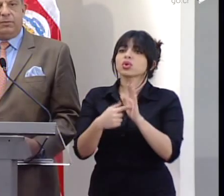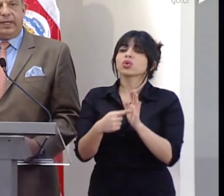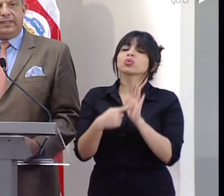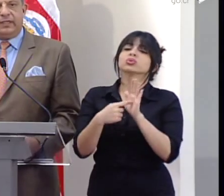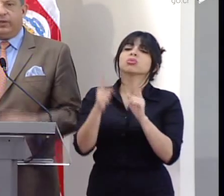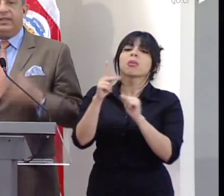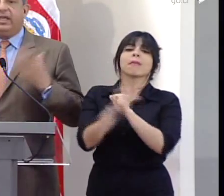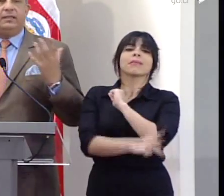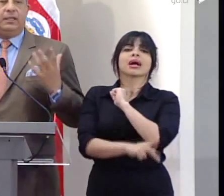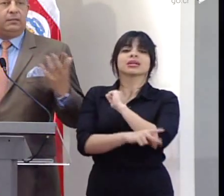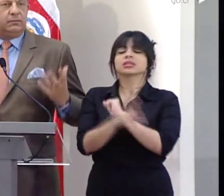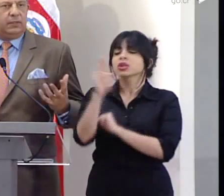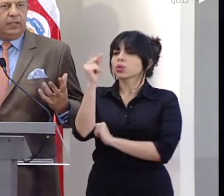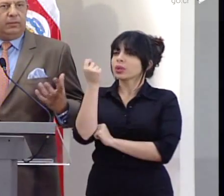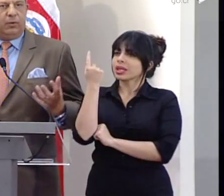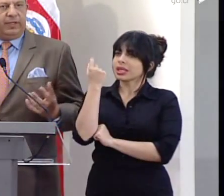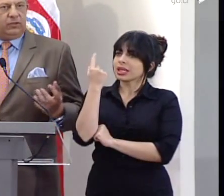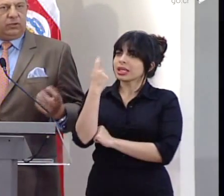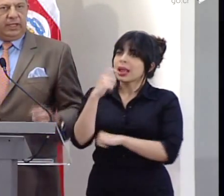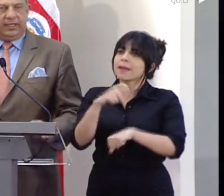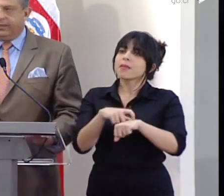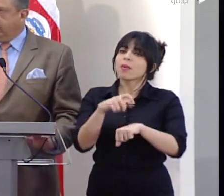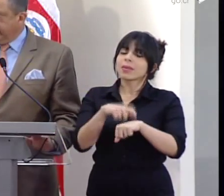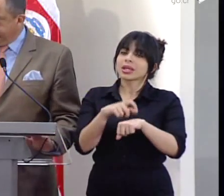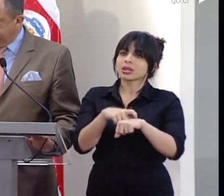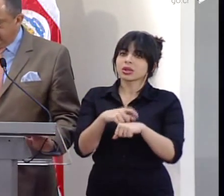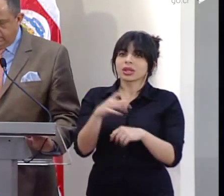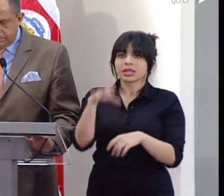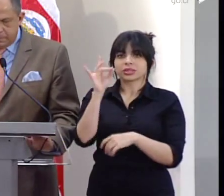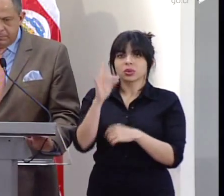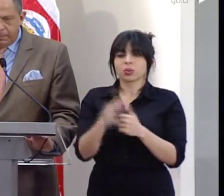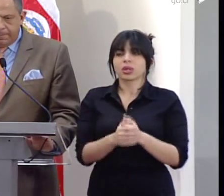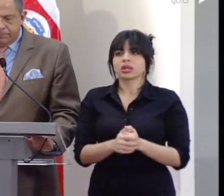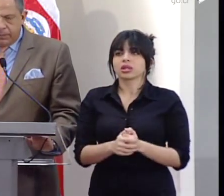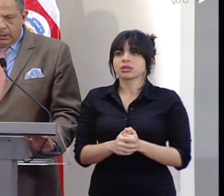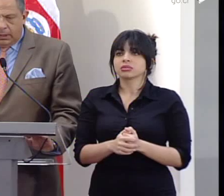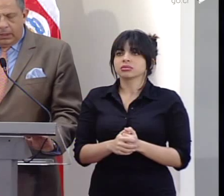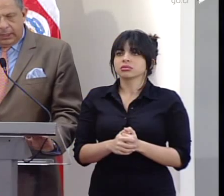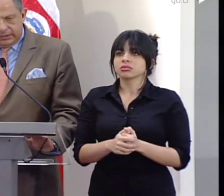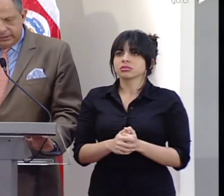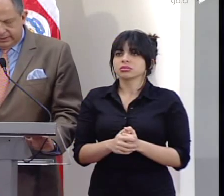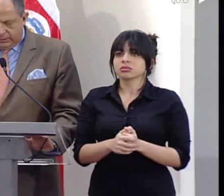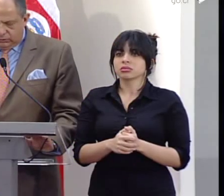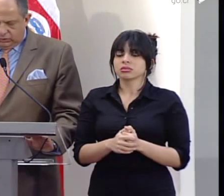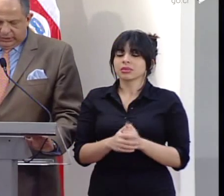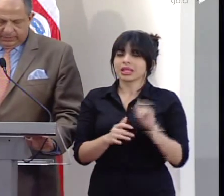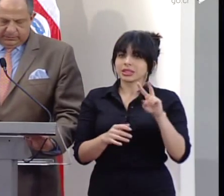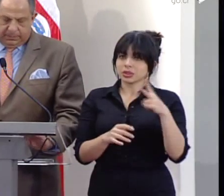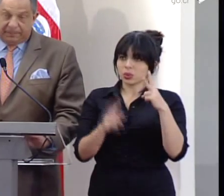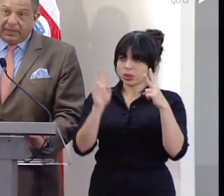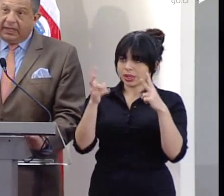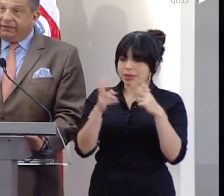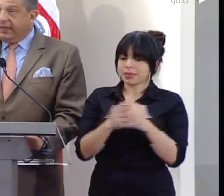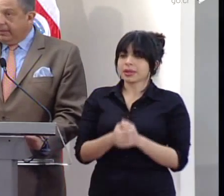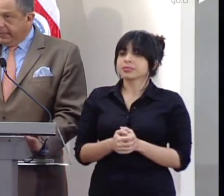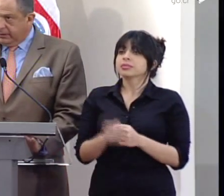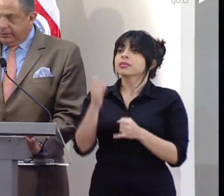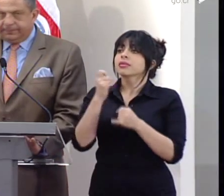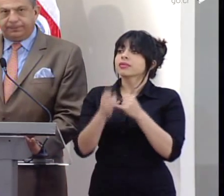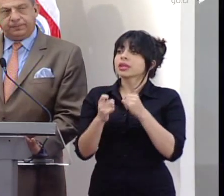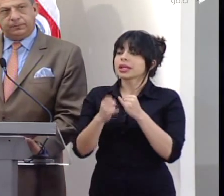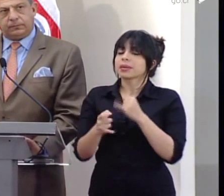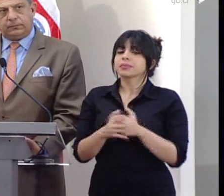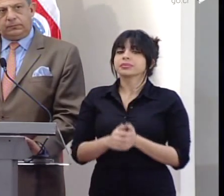lucir como un país que no entiende el momento en que se encuentra. Ese es el segundo tema. Y